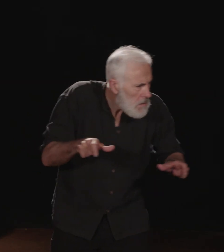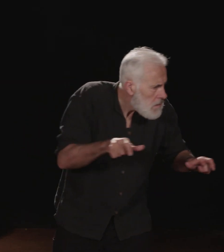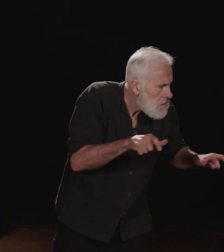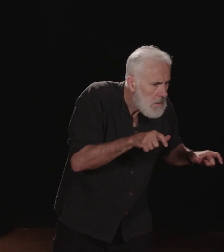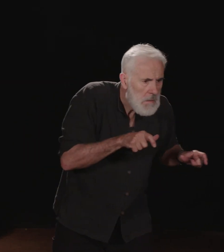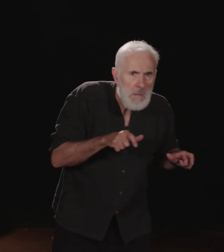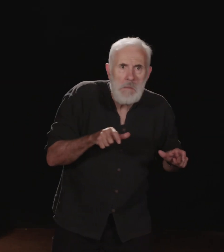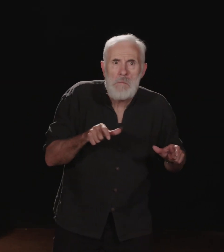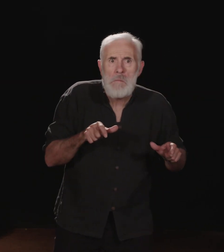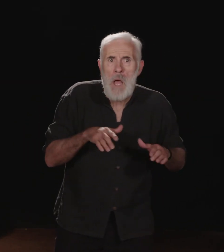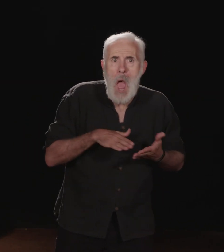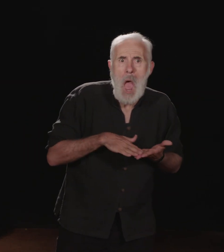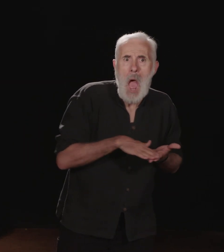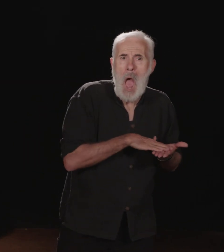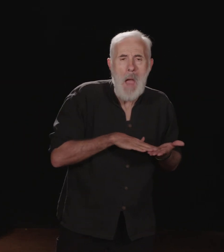Rien.